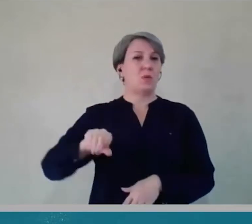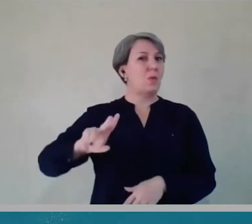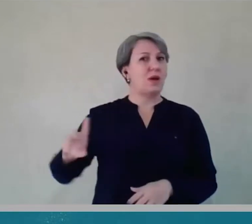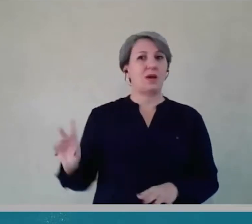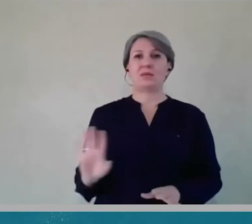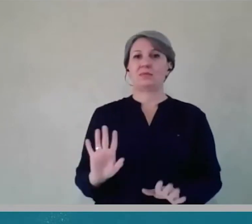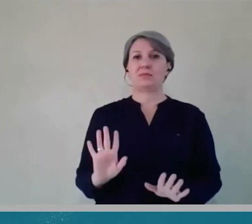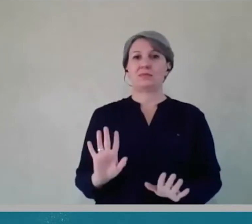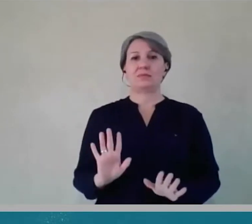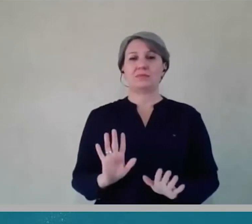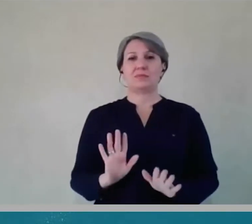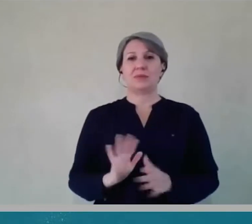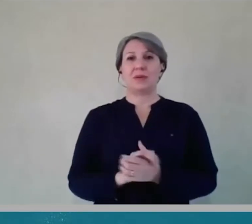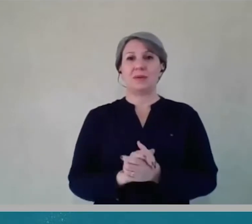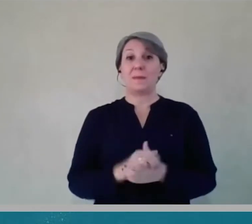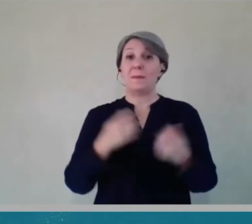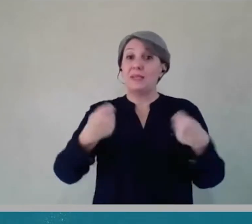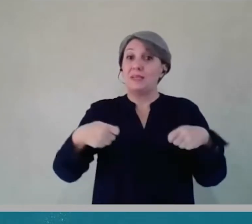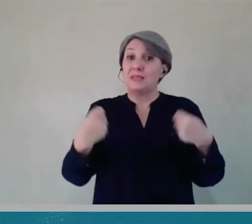em outro plano.